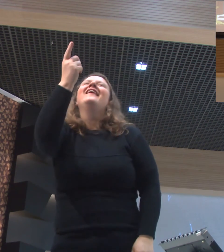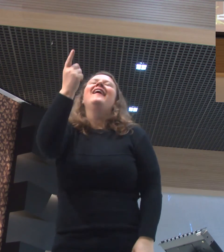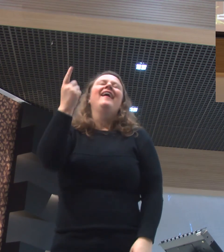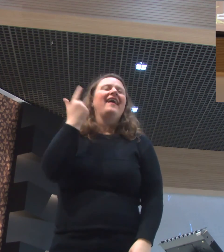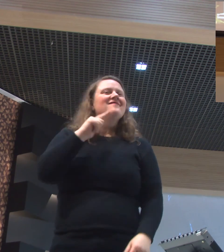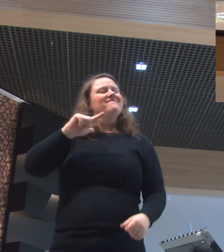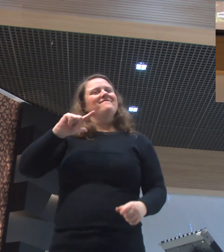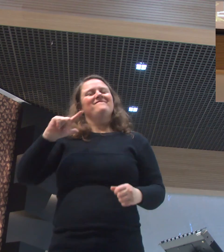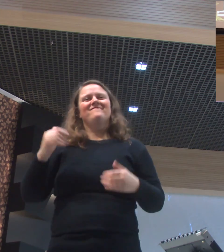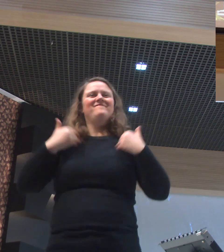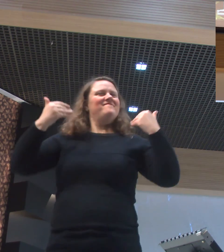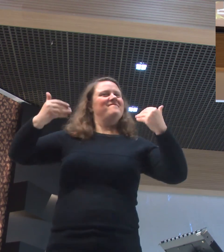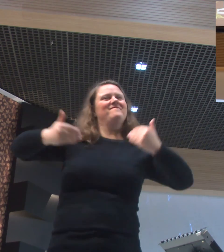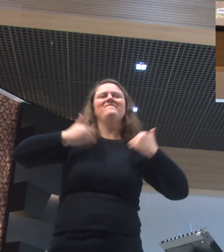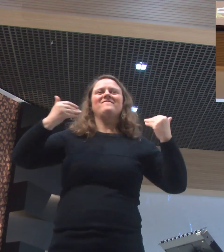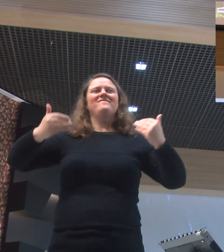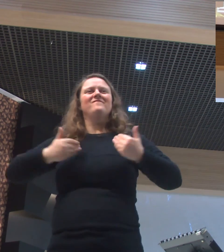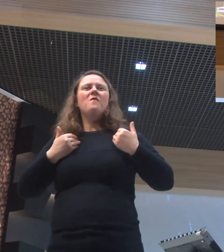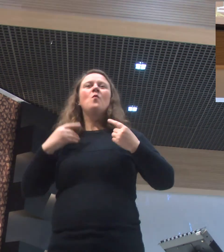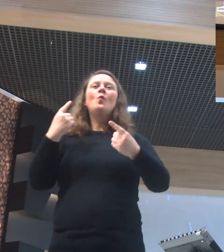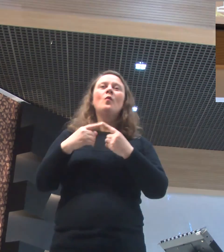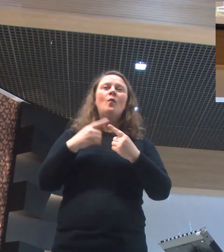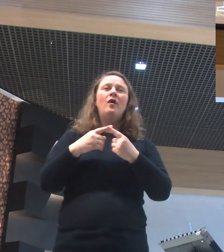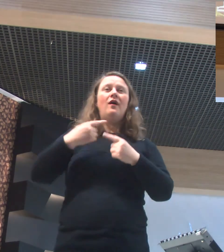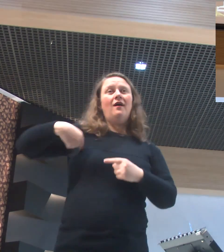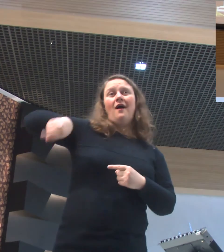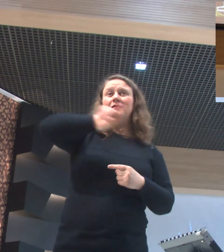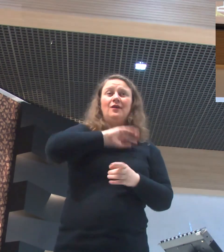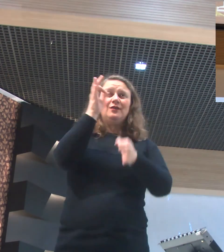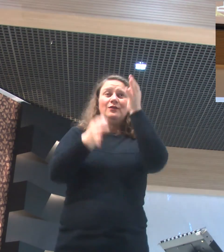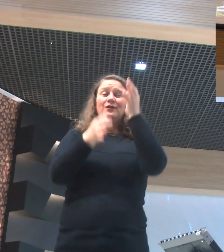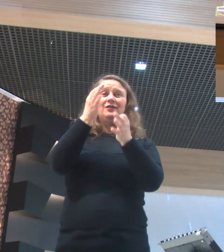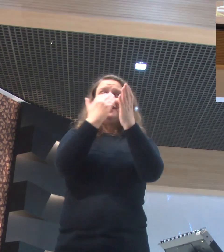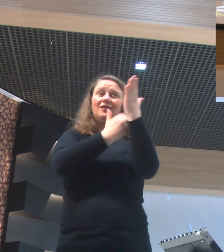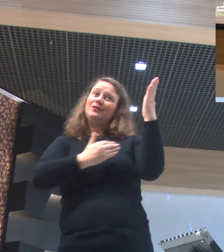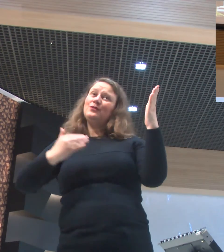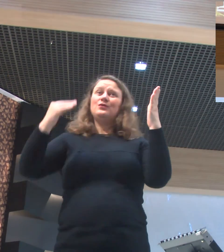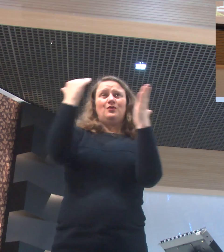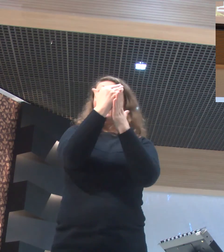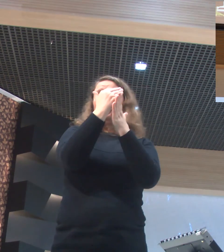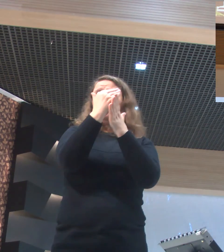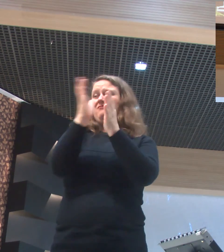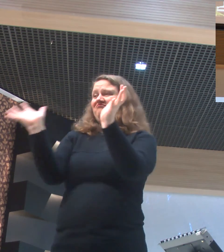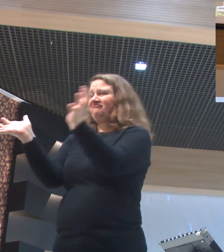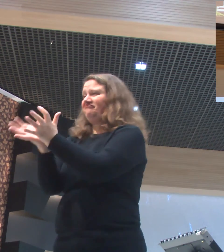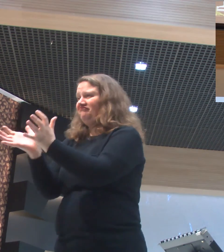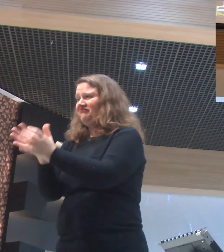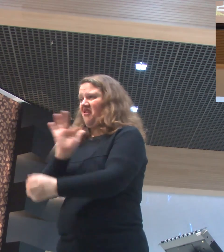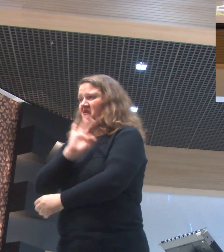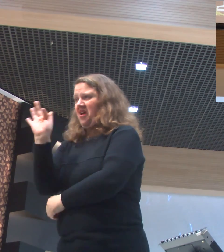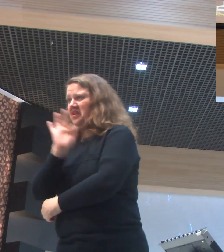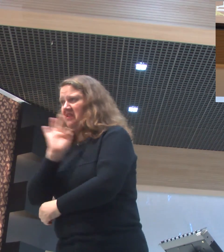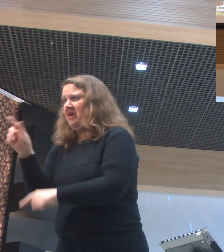eternidade, porque a nossa justiça foi muito superior à dos fariseus